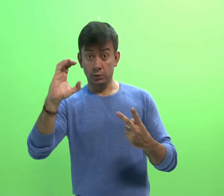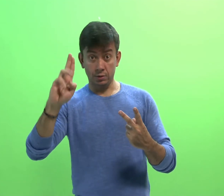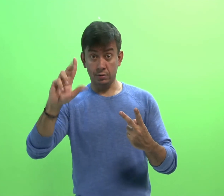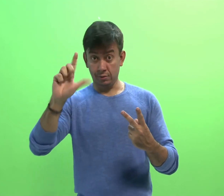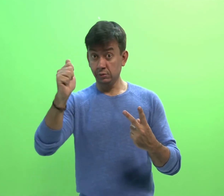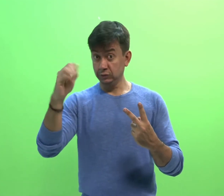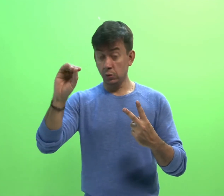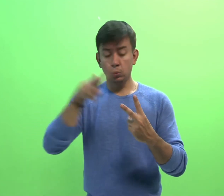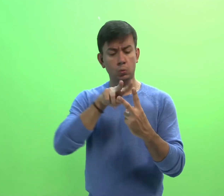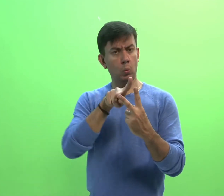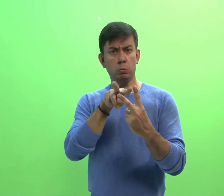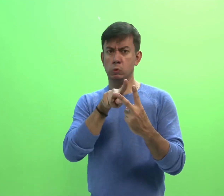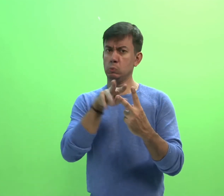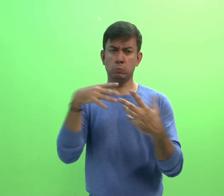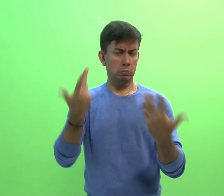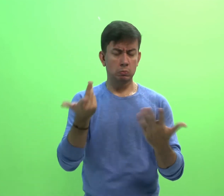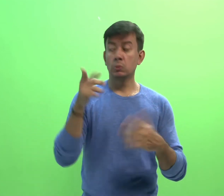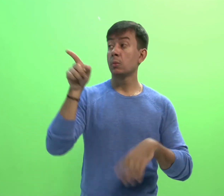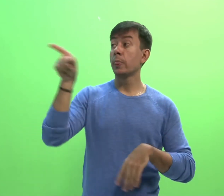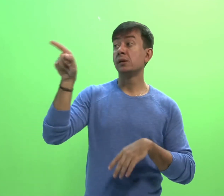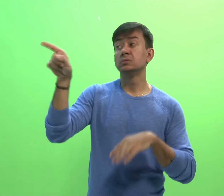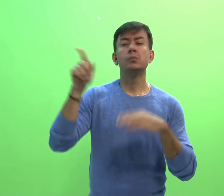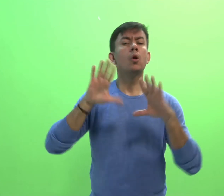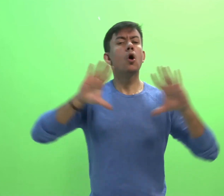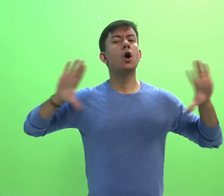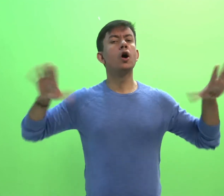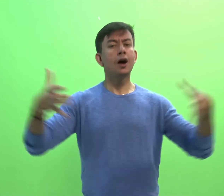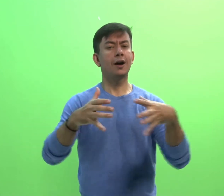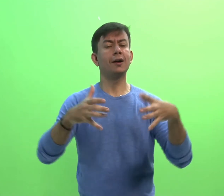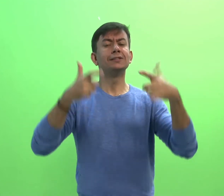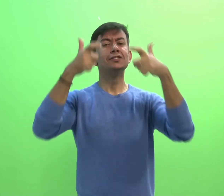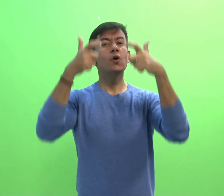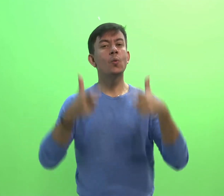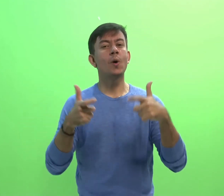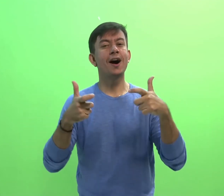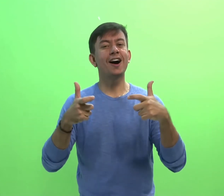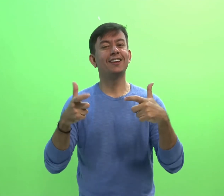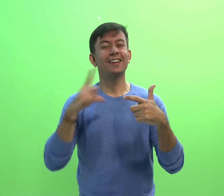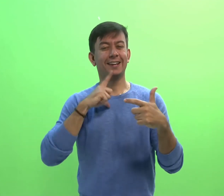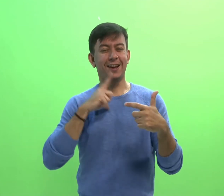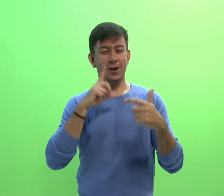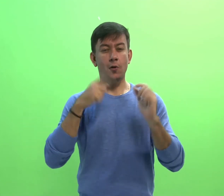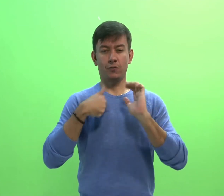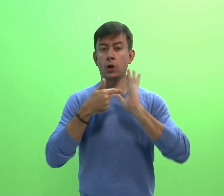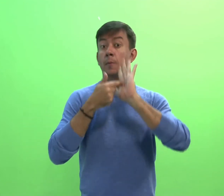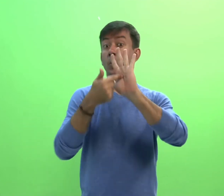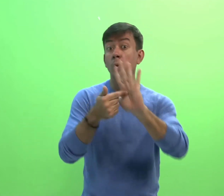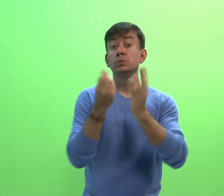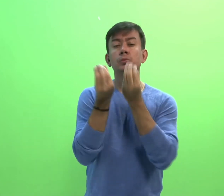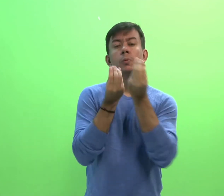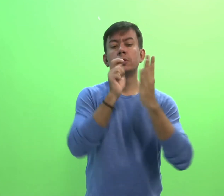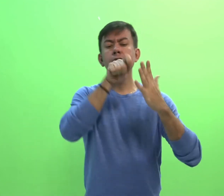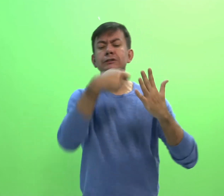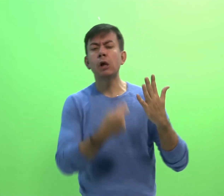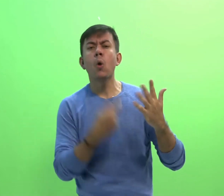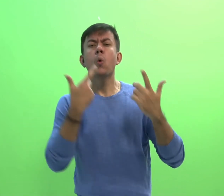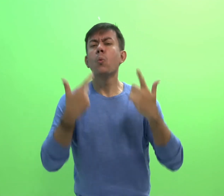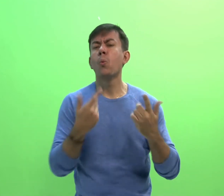os dois são corretos. Então, vamos ver em qual local vai ser feito o sinal. Vou detalhar cada